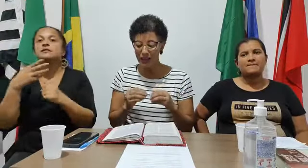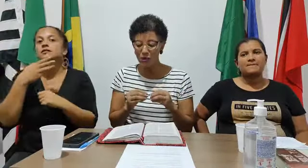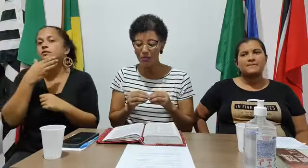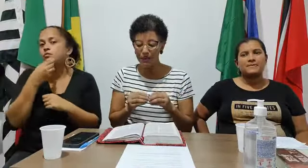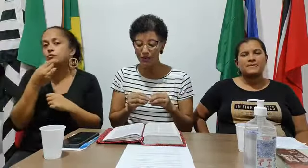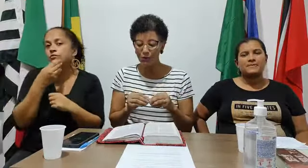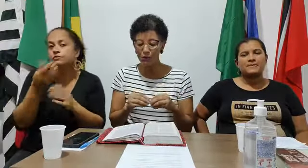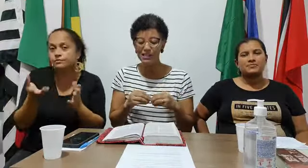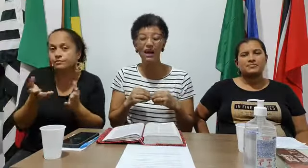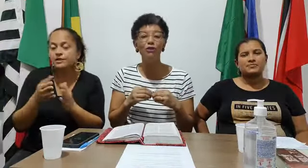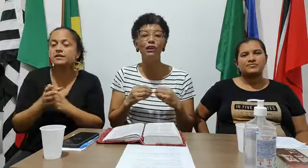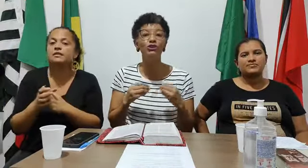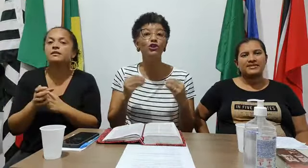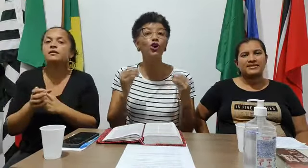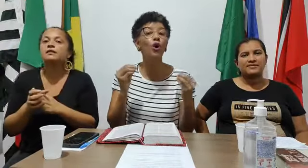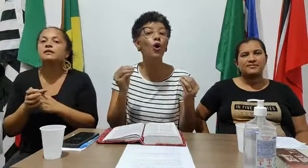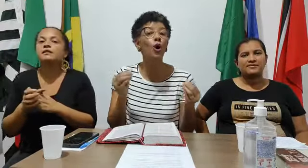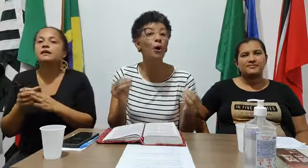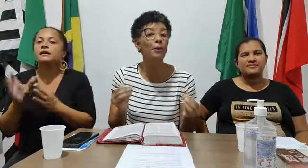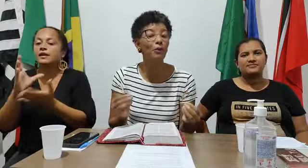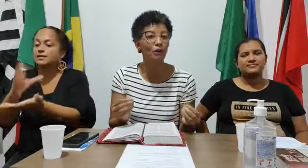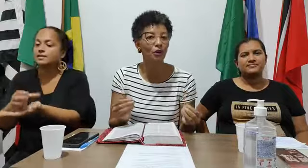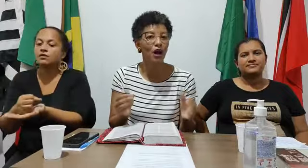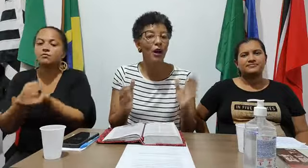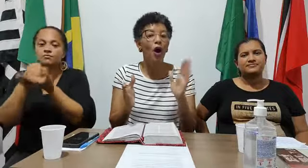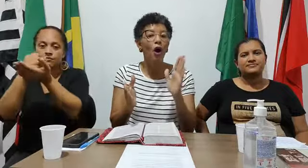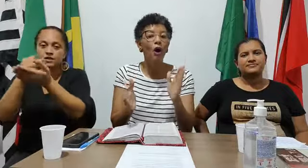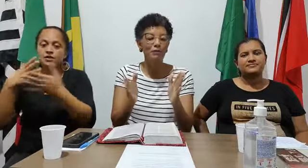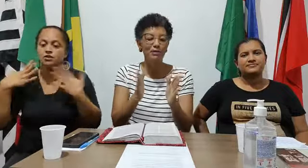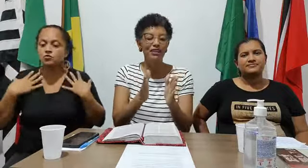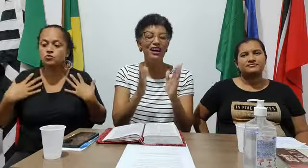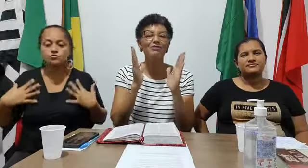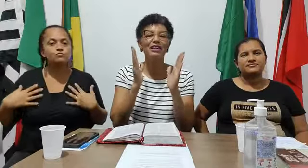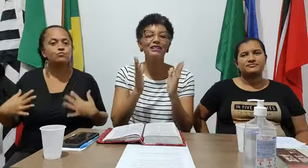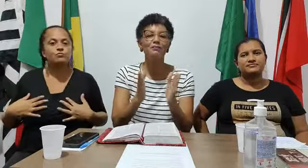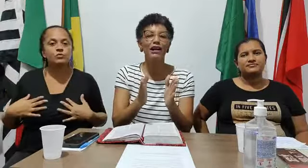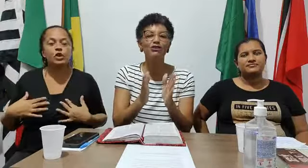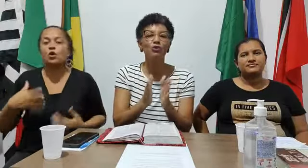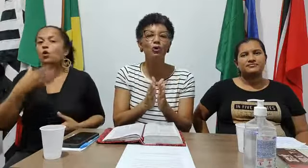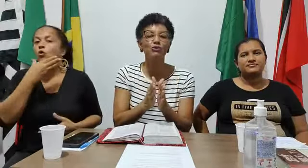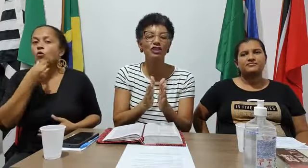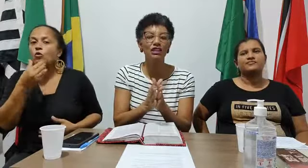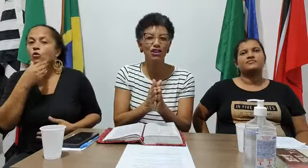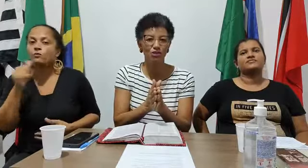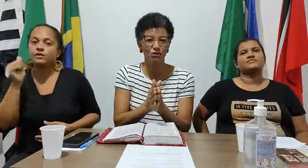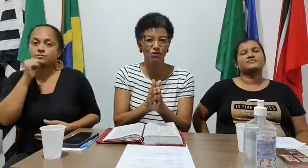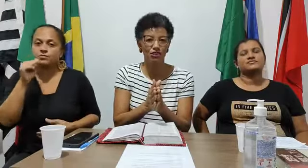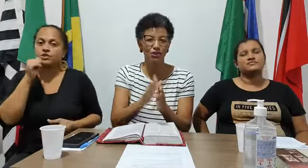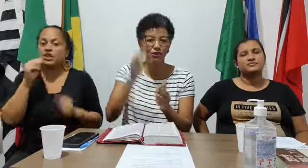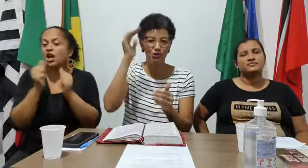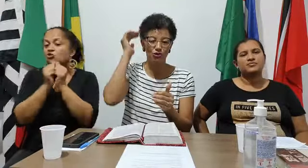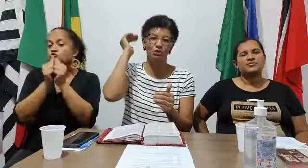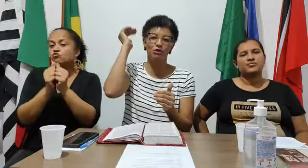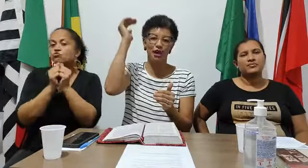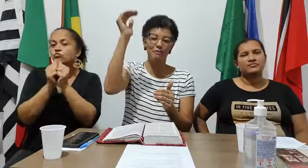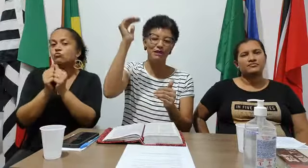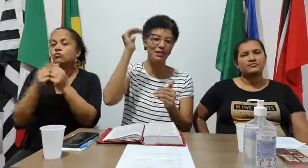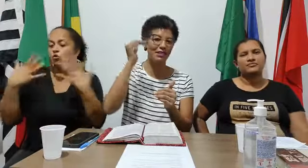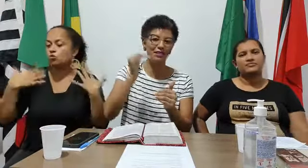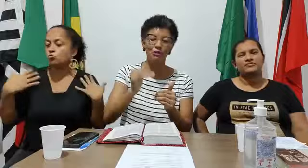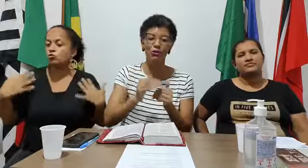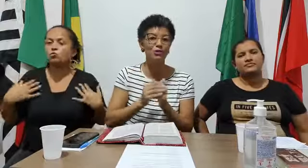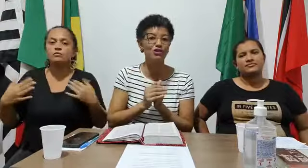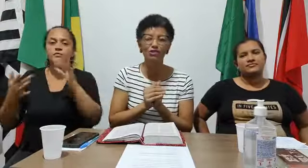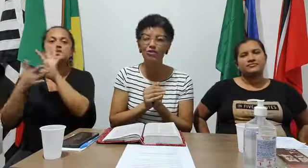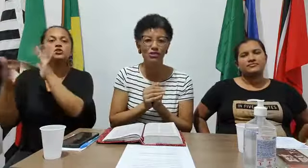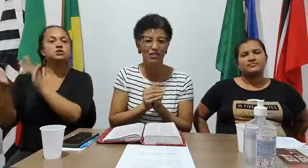sendo este mesmo o salvador do corpo. Homem e mulher fazem parte do corpo de Cristo, e onde o cabeça